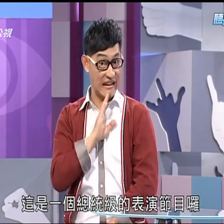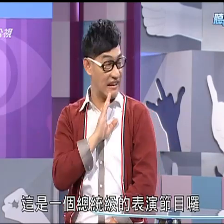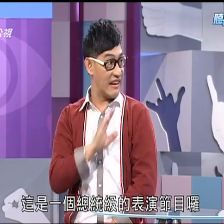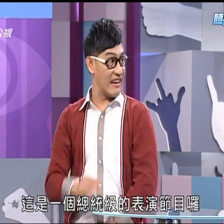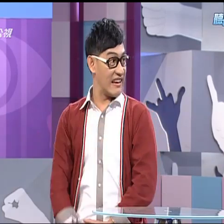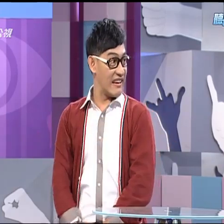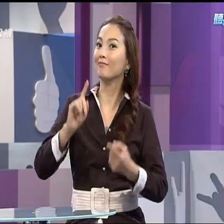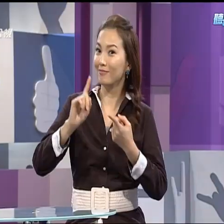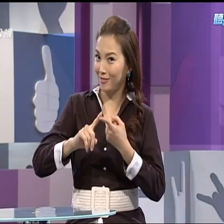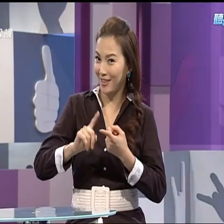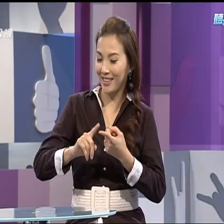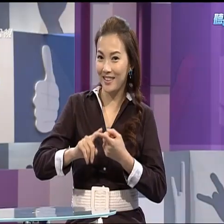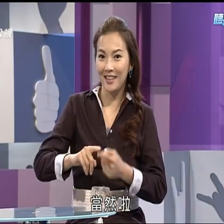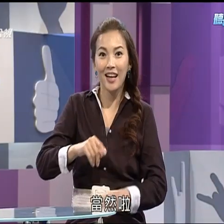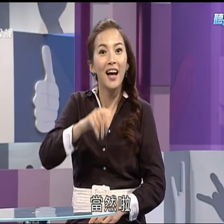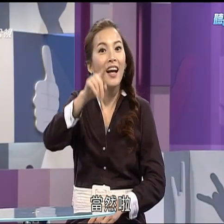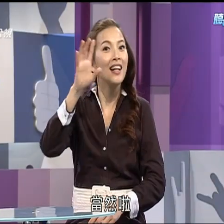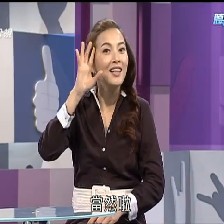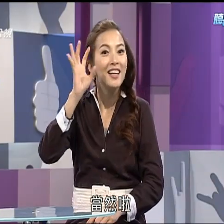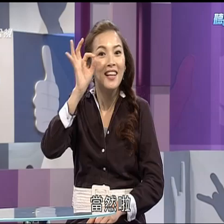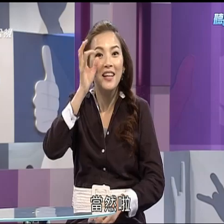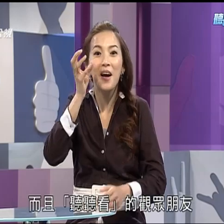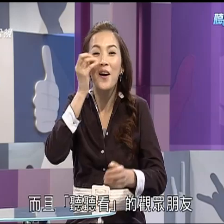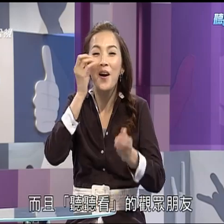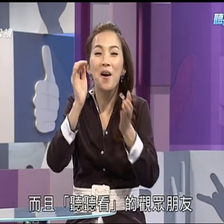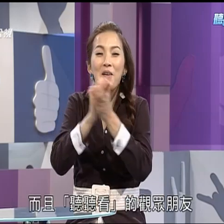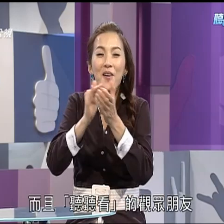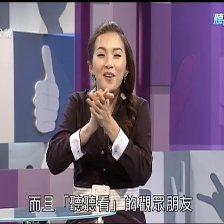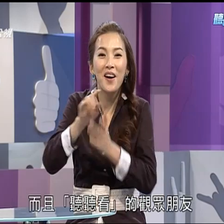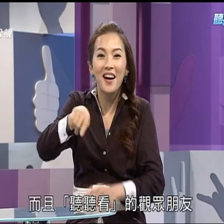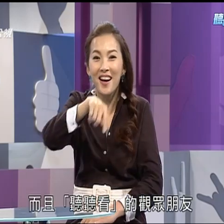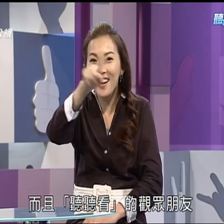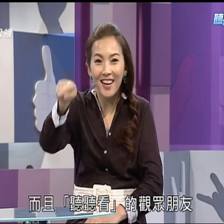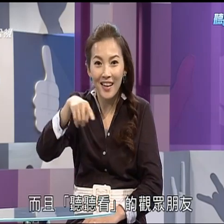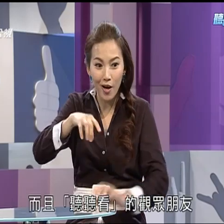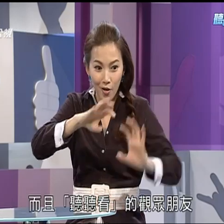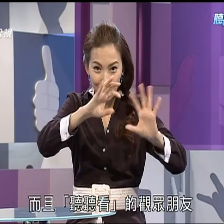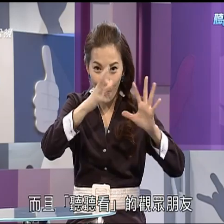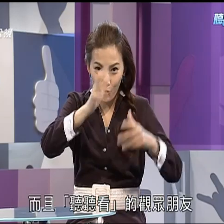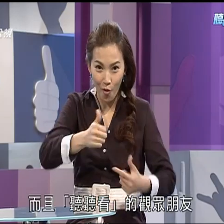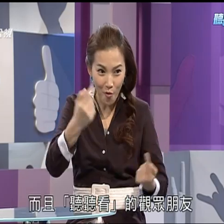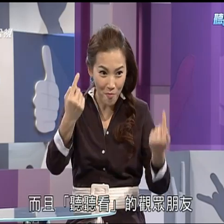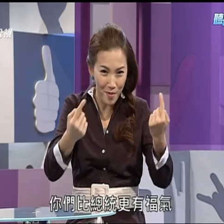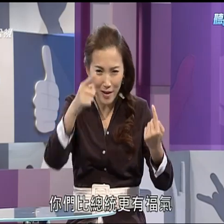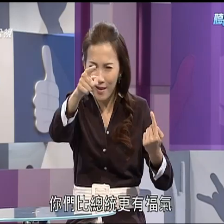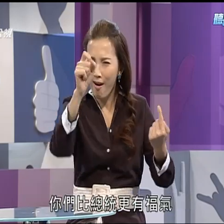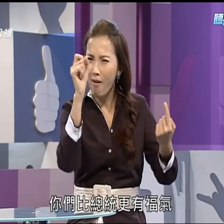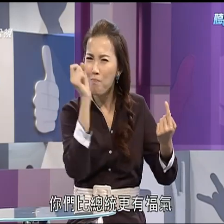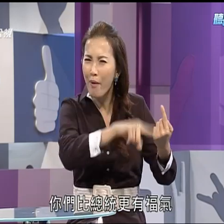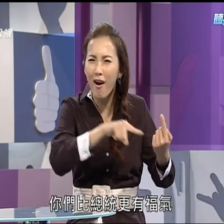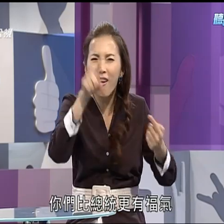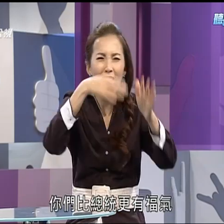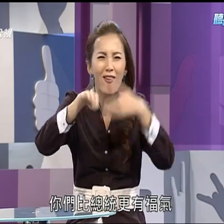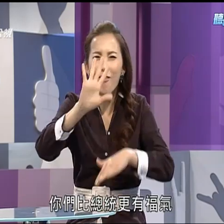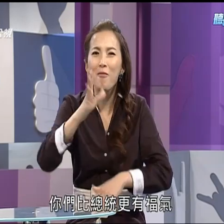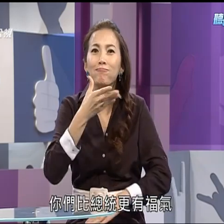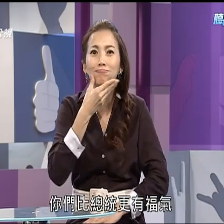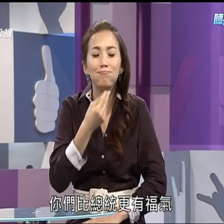嗯，当然啦，而且啊，听听看的观众朋友，你们比总统更有福